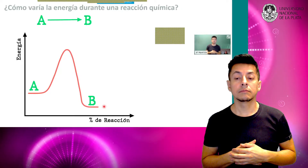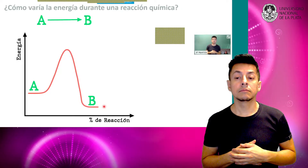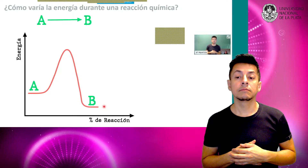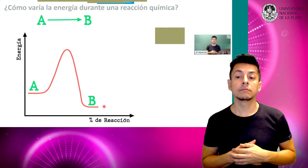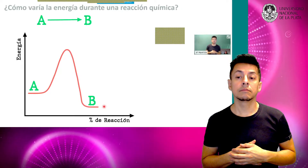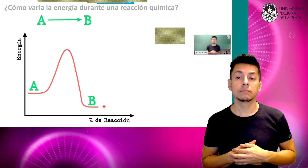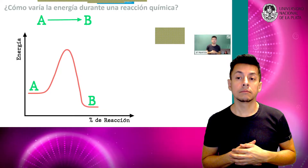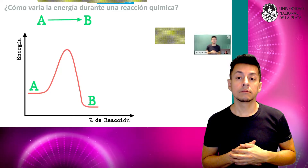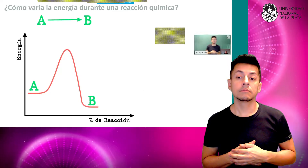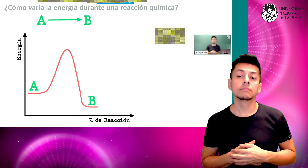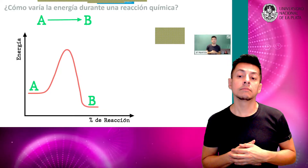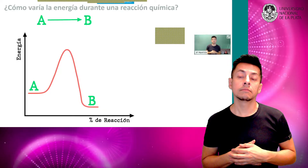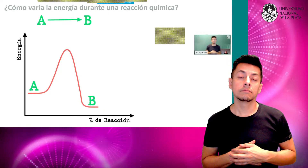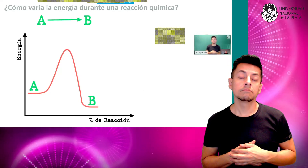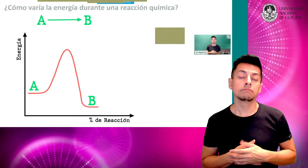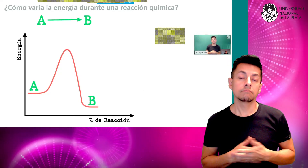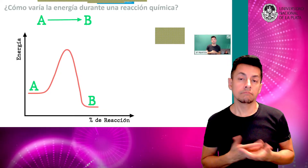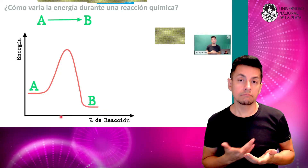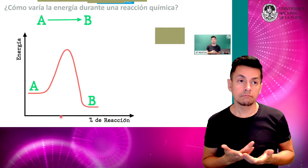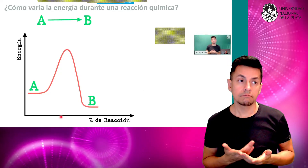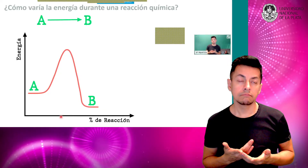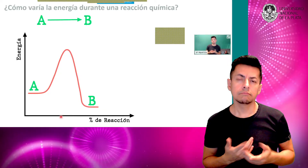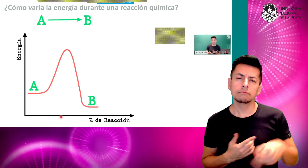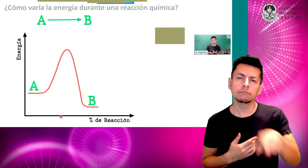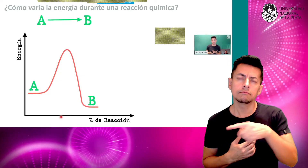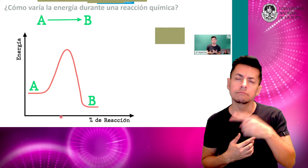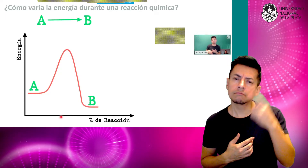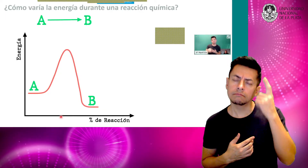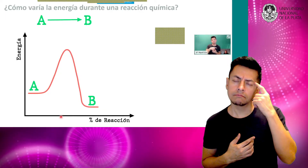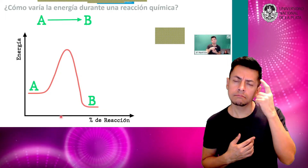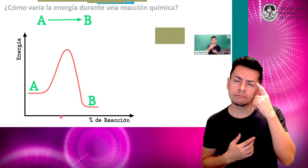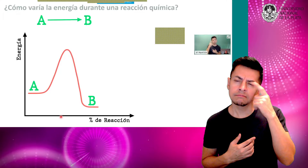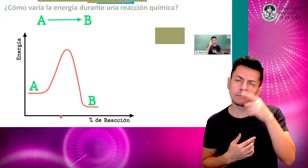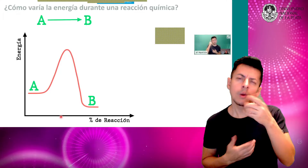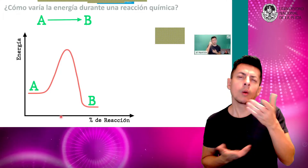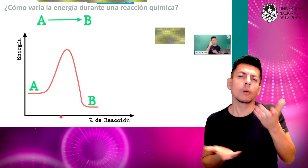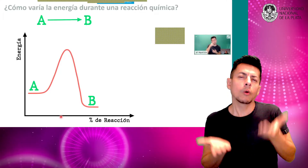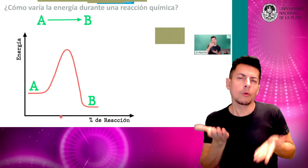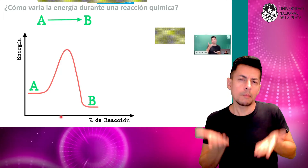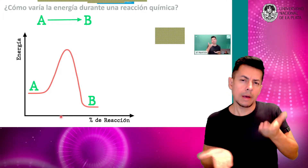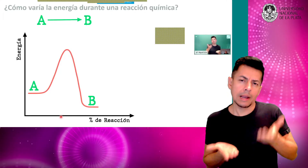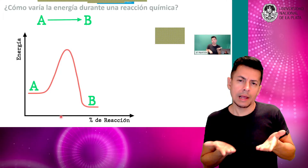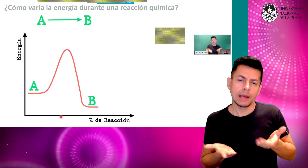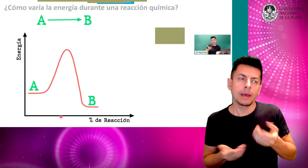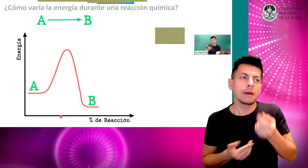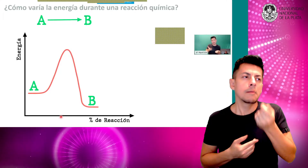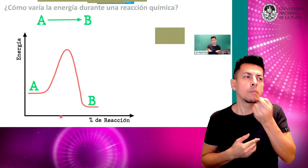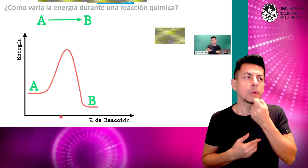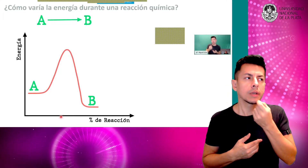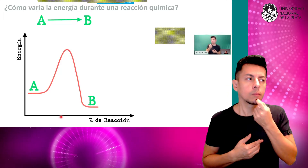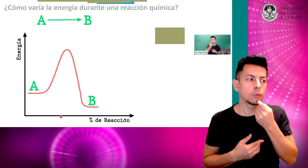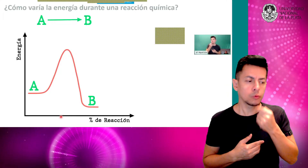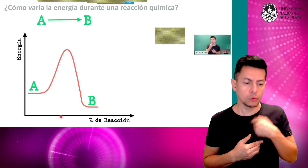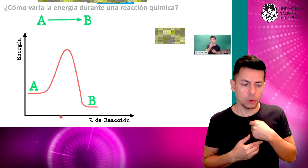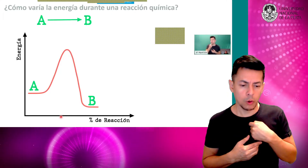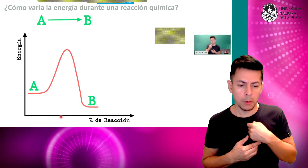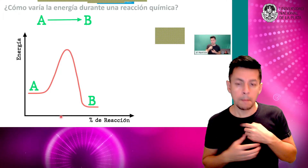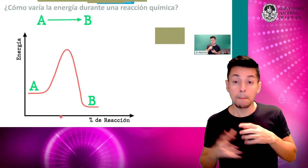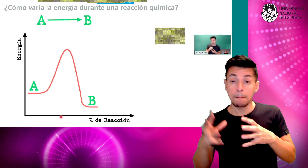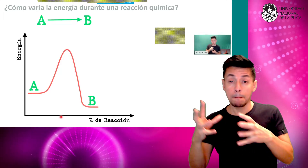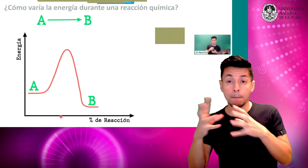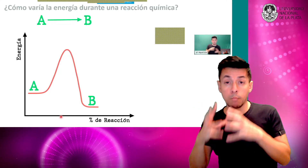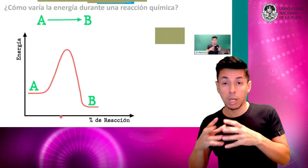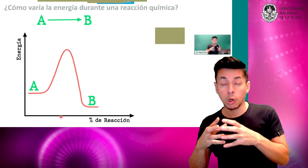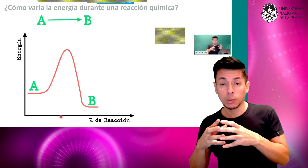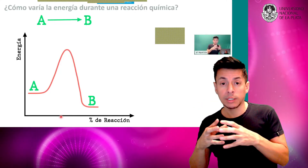desplazarse hasta generar B. Es decir, imagínense, esto lo podemos comparar como si yo tuviera que llevar una pelota